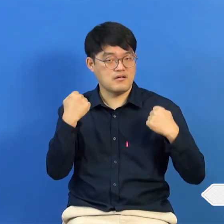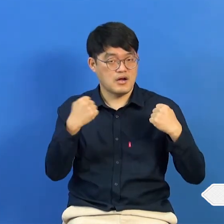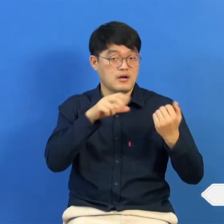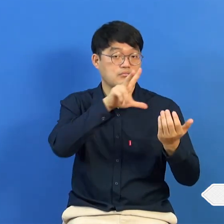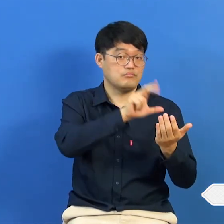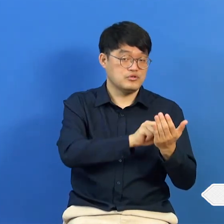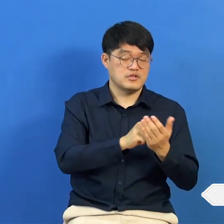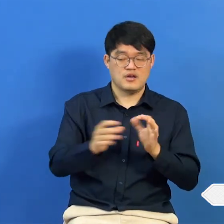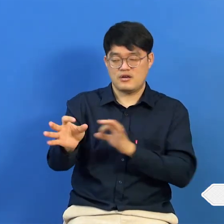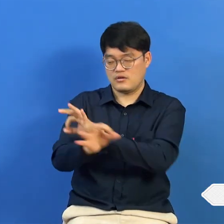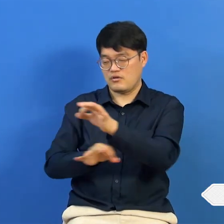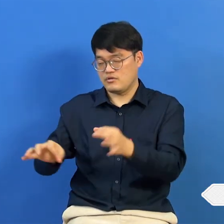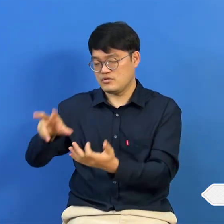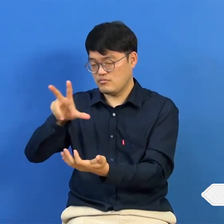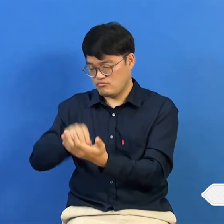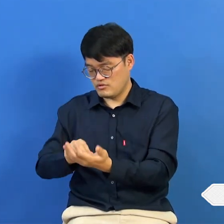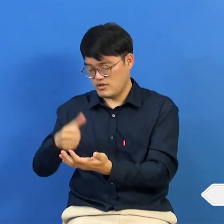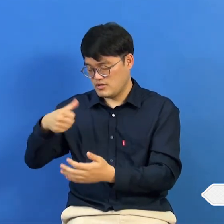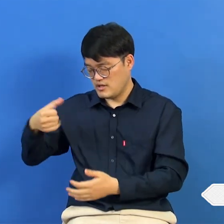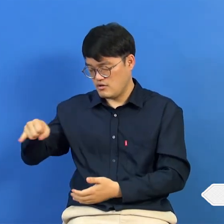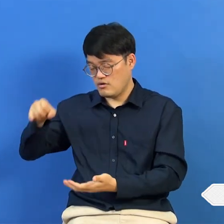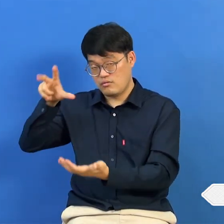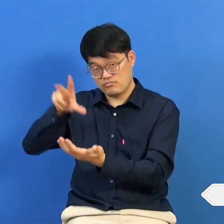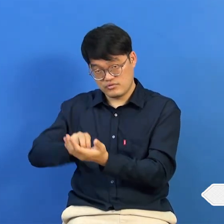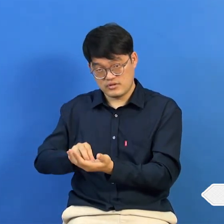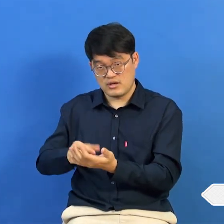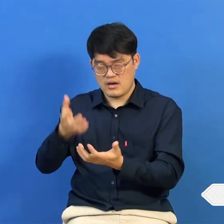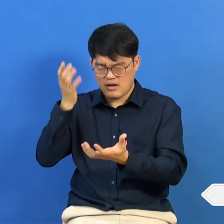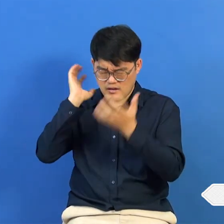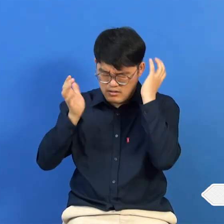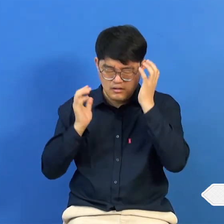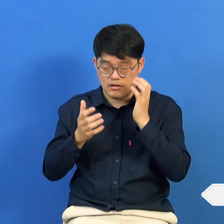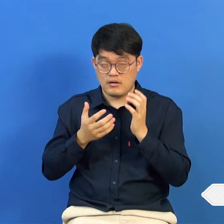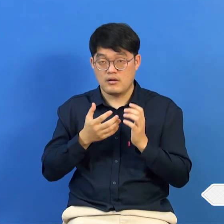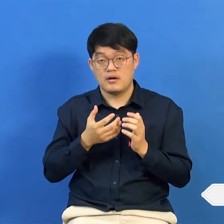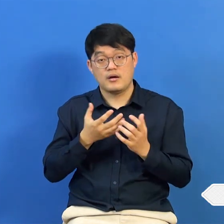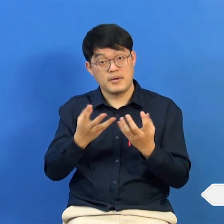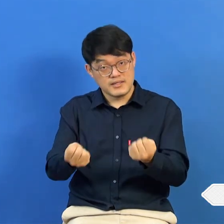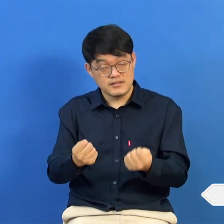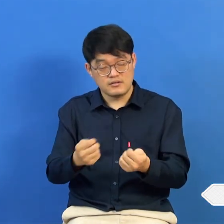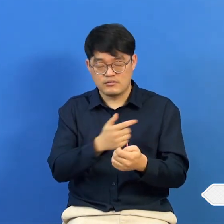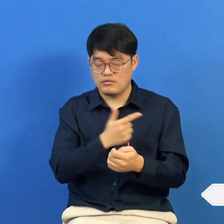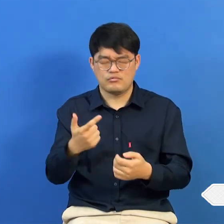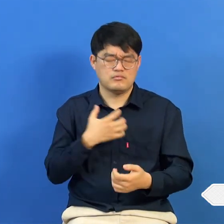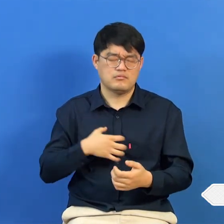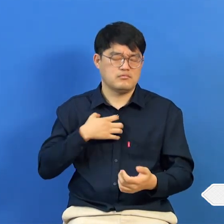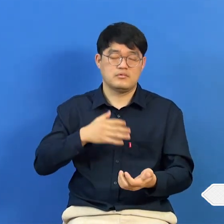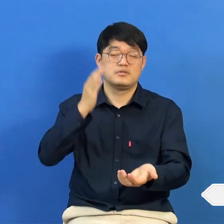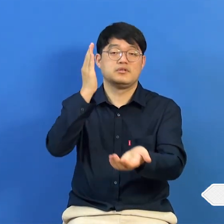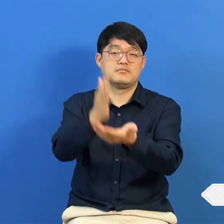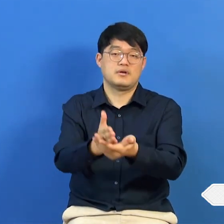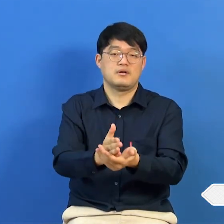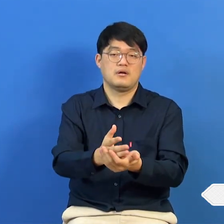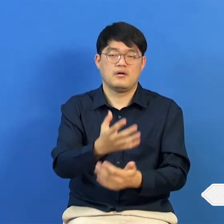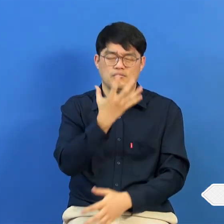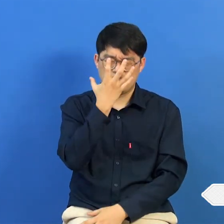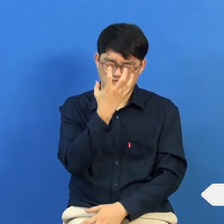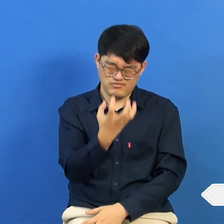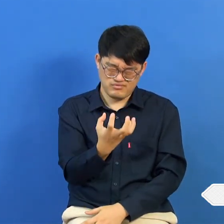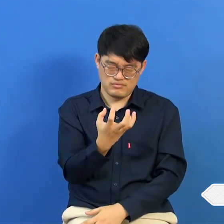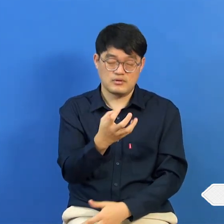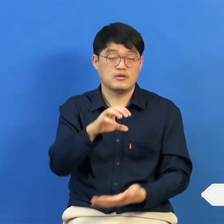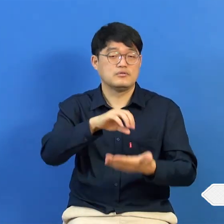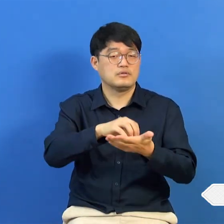문제, 자녀 문제, 복잡한 거 많으시지요? 너무 염려하지 마십시오. 우울증 걸릴 정도로